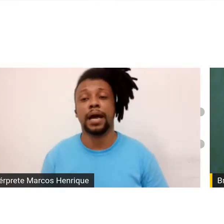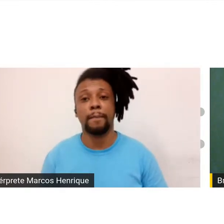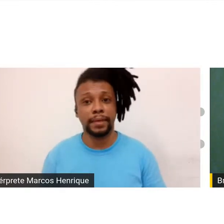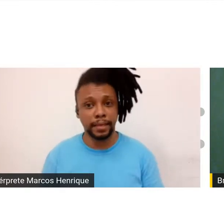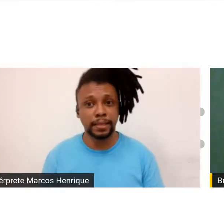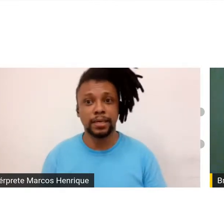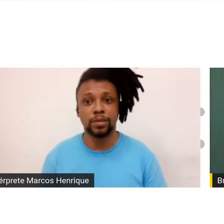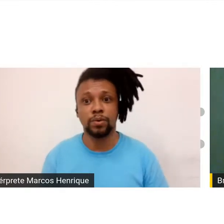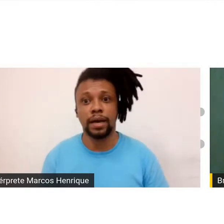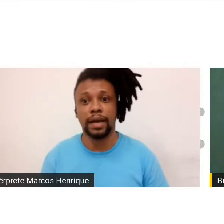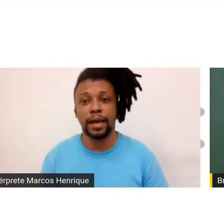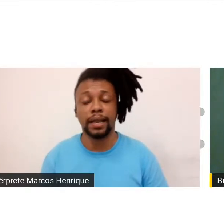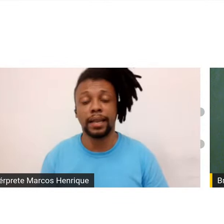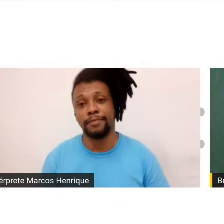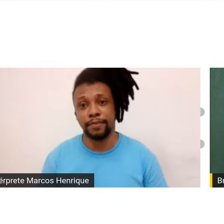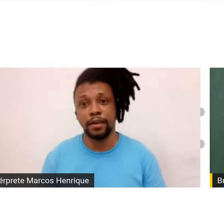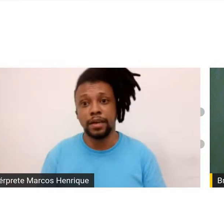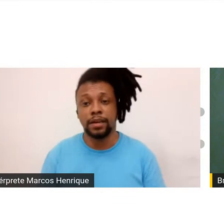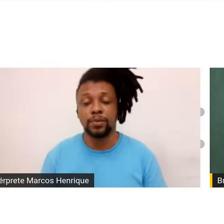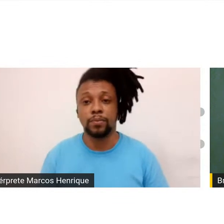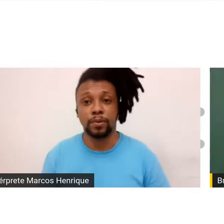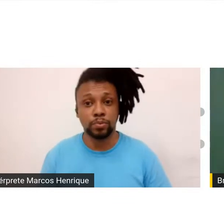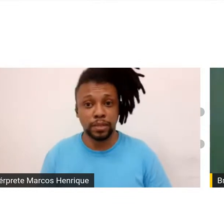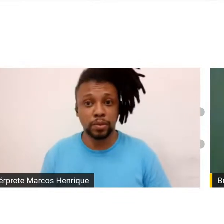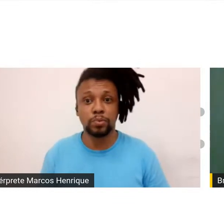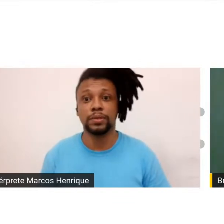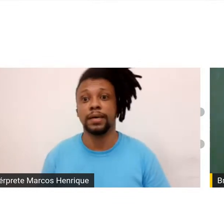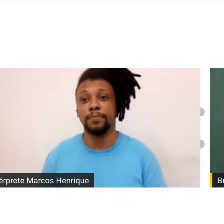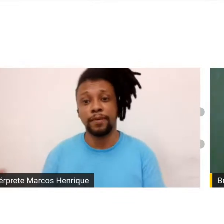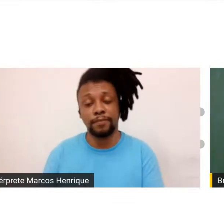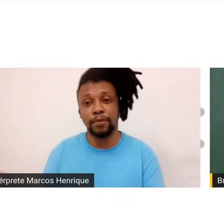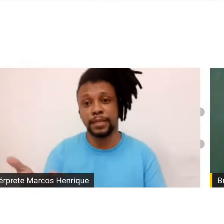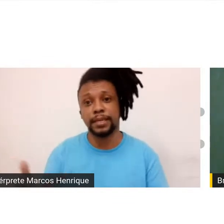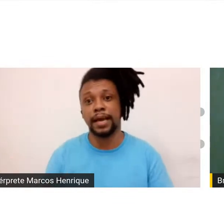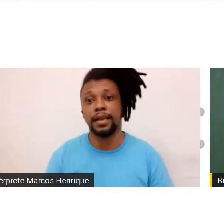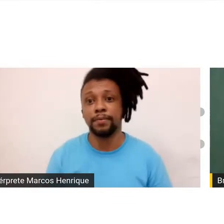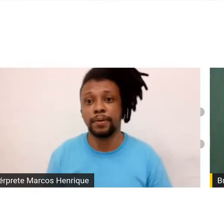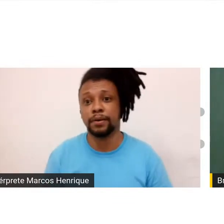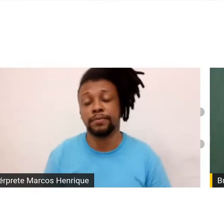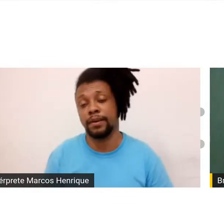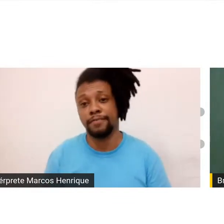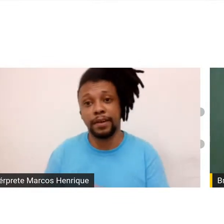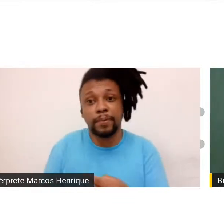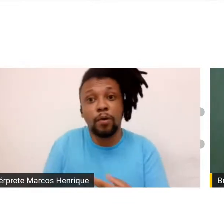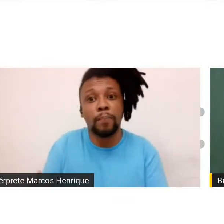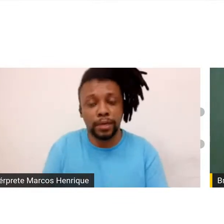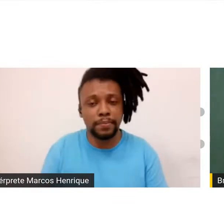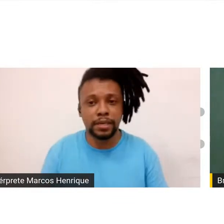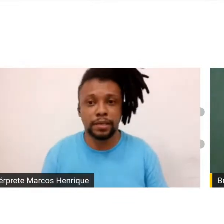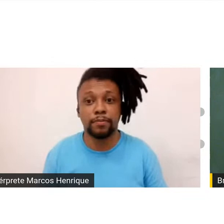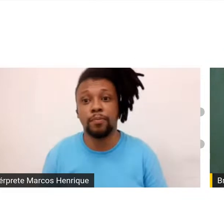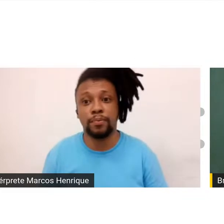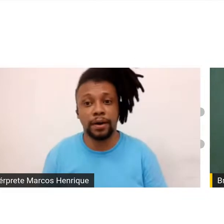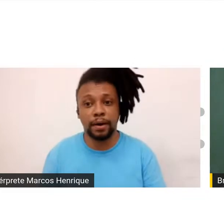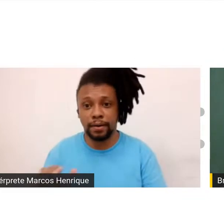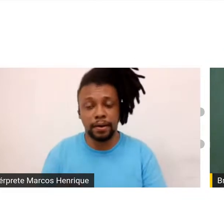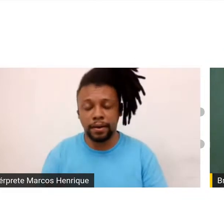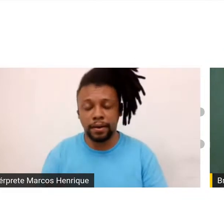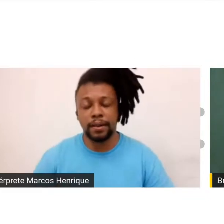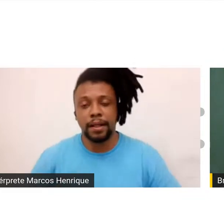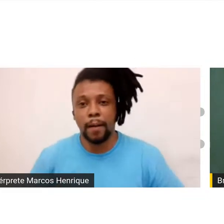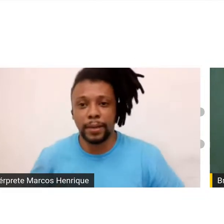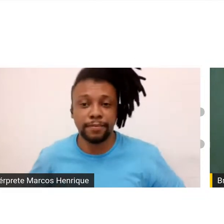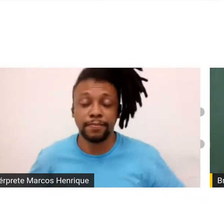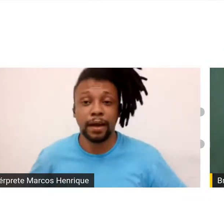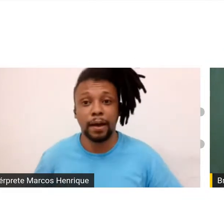conosco aí para Está apresentando é a Live a sua cultura surda a ro Daniele venha para compor A mesma desculpa